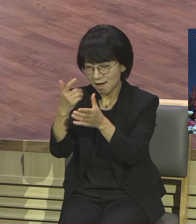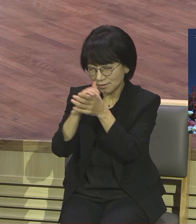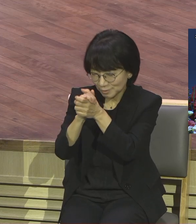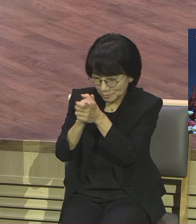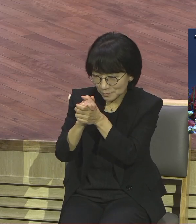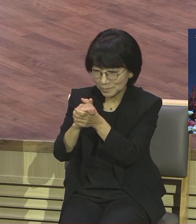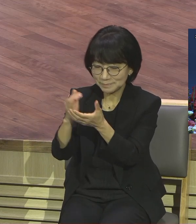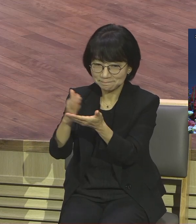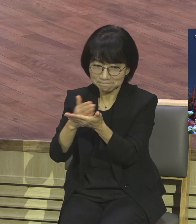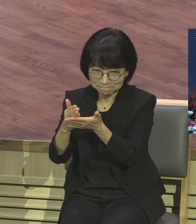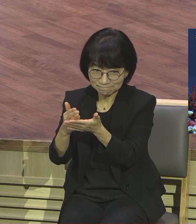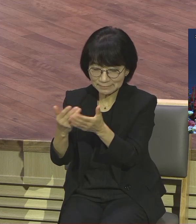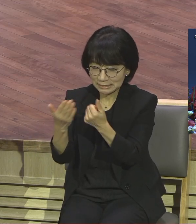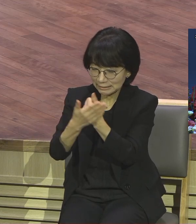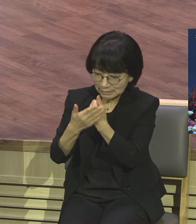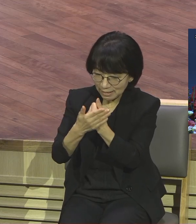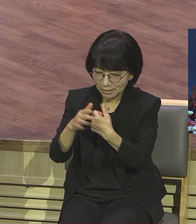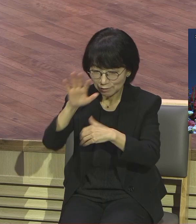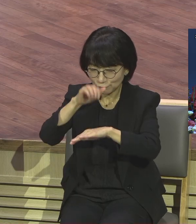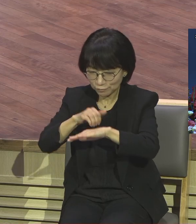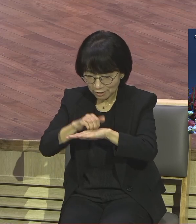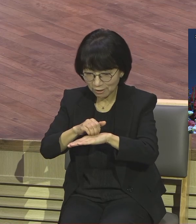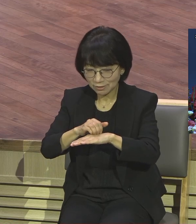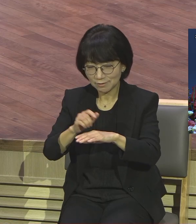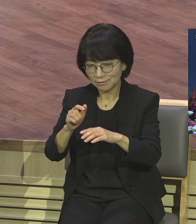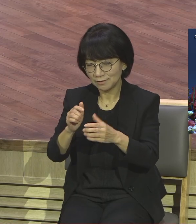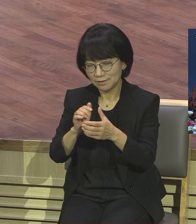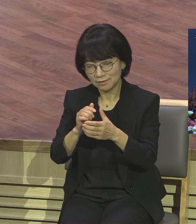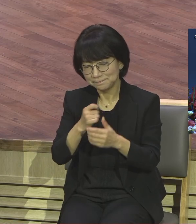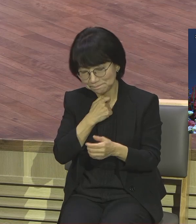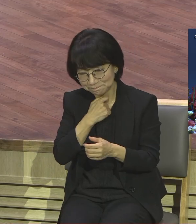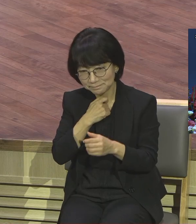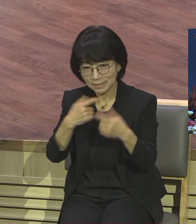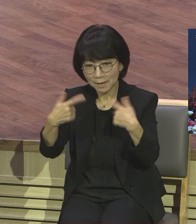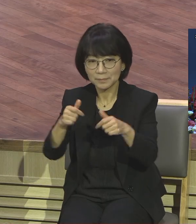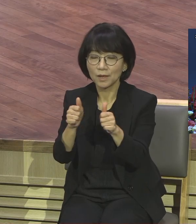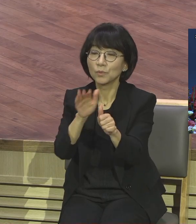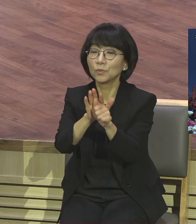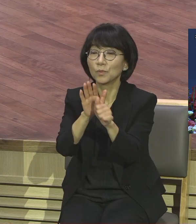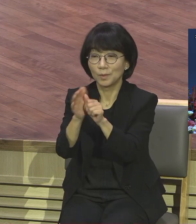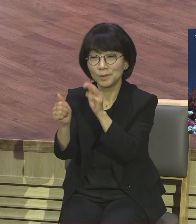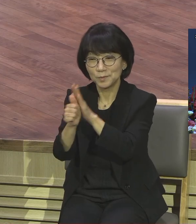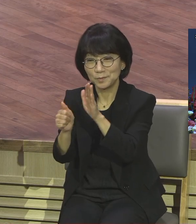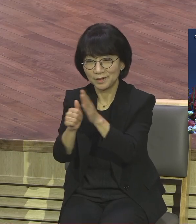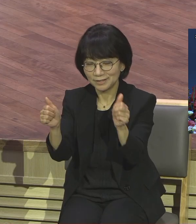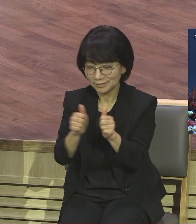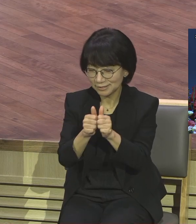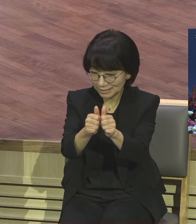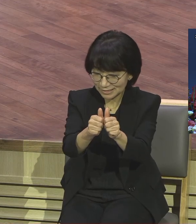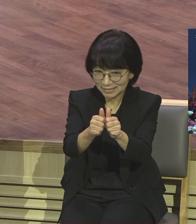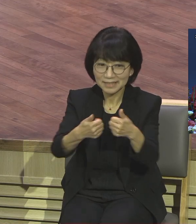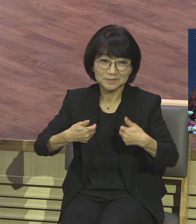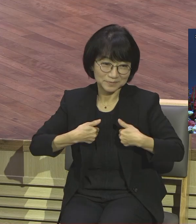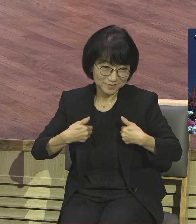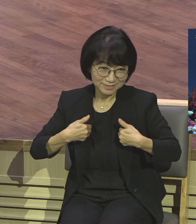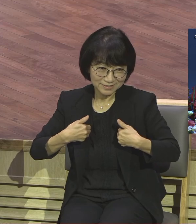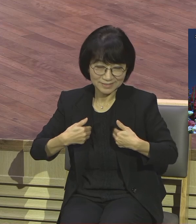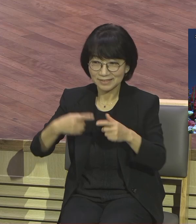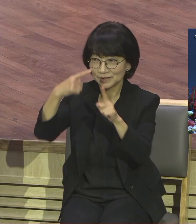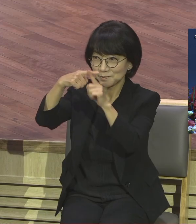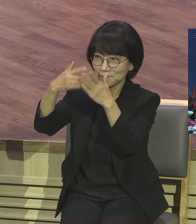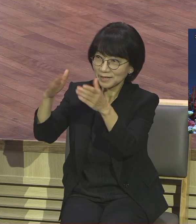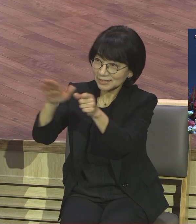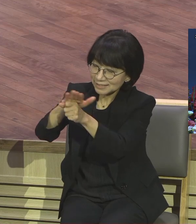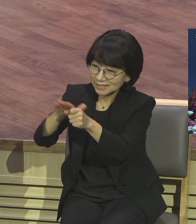더 은혜받고 싶고 더 훈련받고 싶고 더 제자다고 싶은 이런 동반자. 아멘. 교회를 더 사랑하고 정말